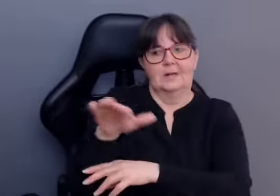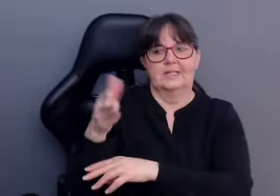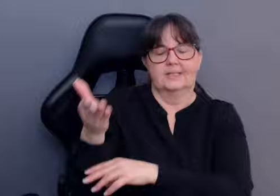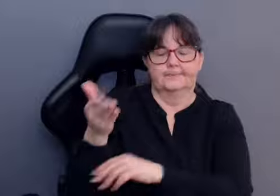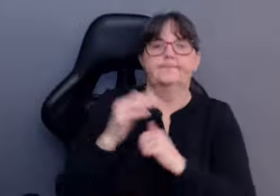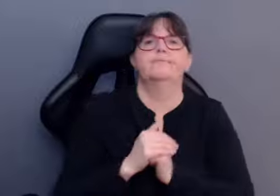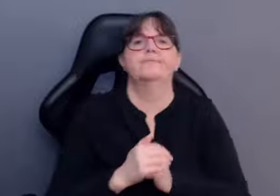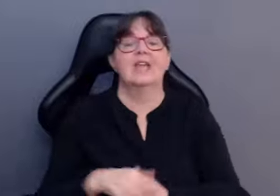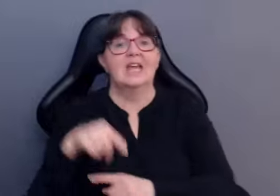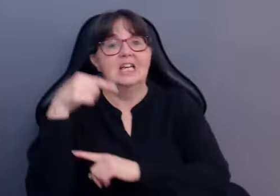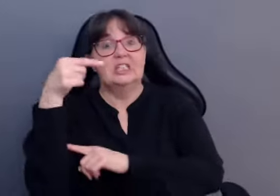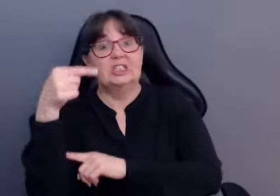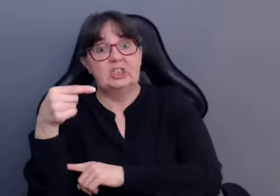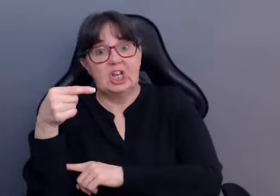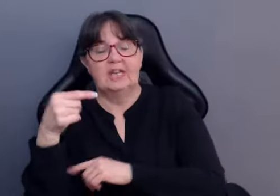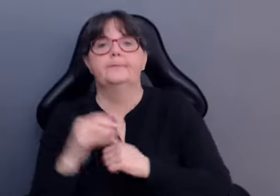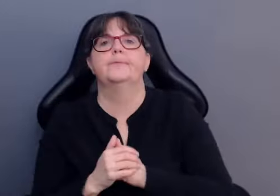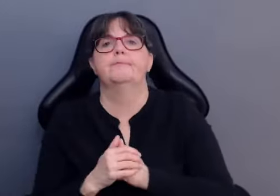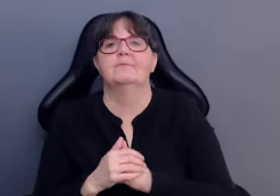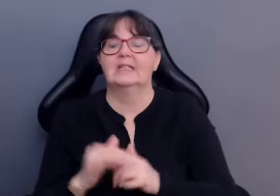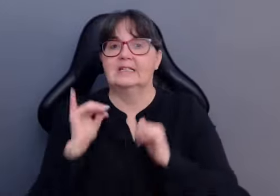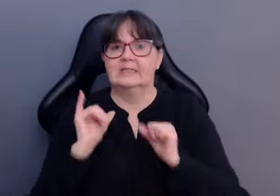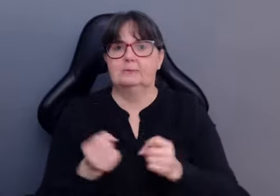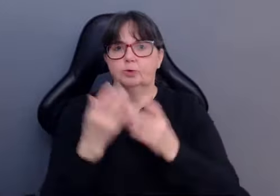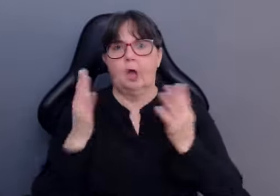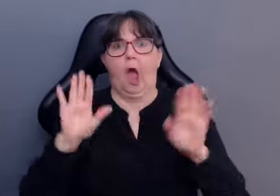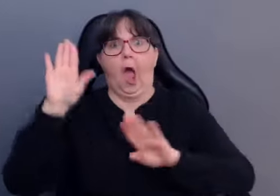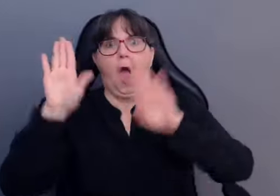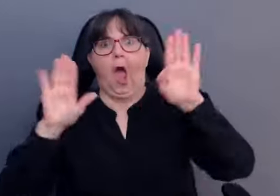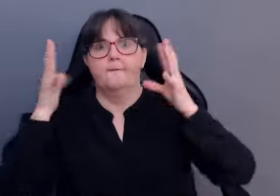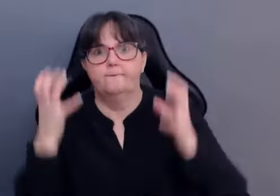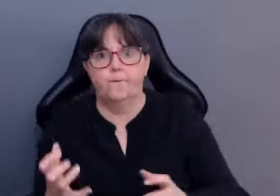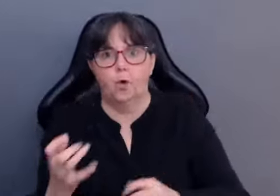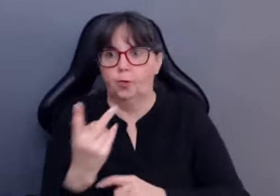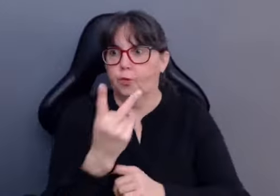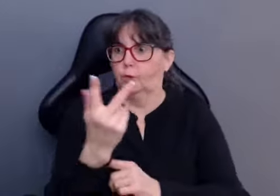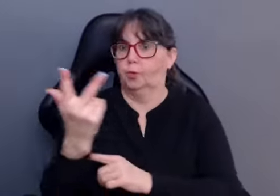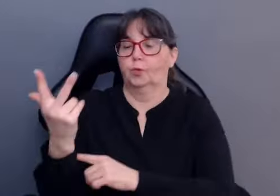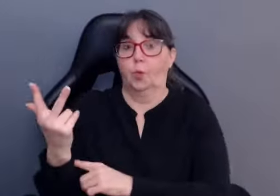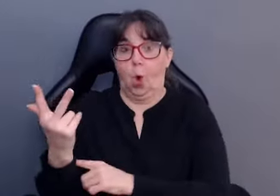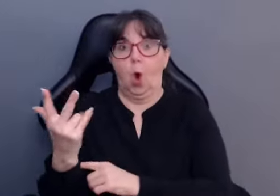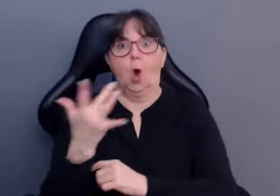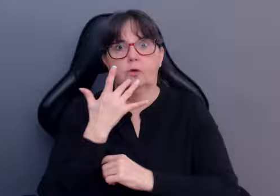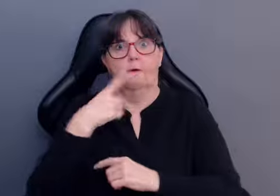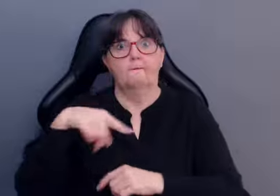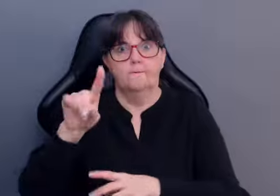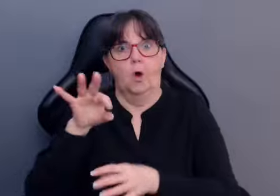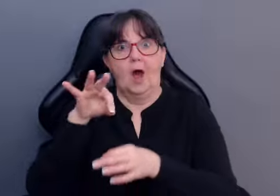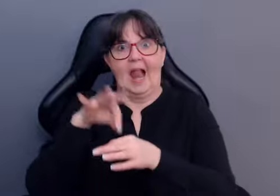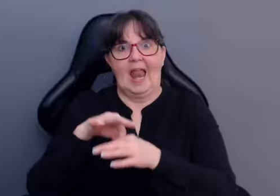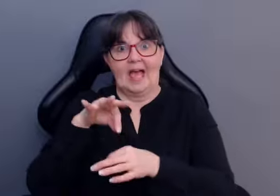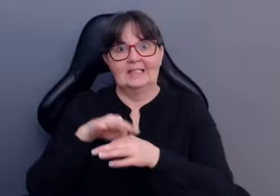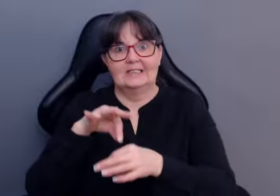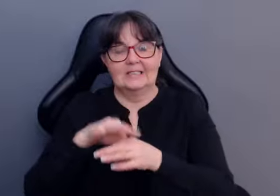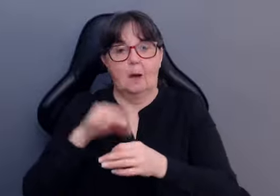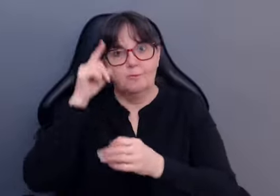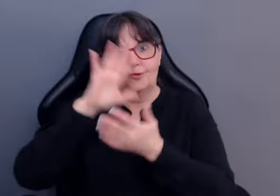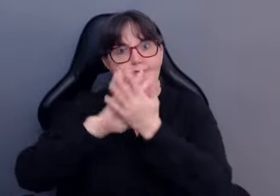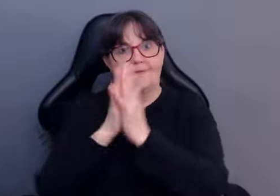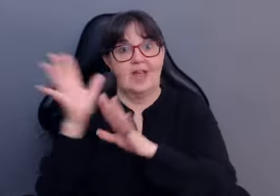Point G. Si plusieurs candidats acceptent d'être mis en candidature à la présidence,